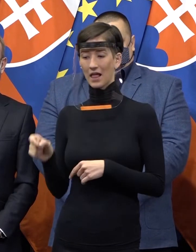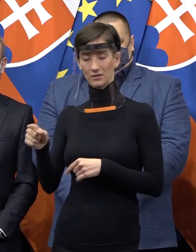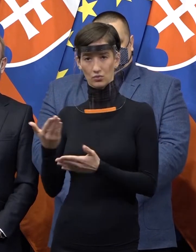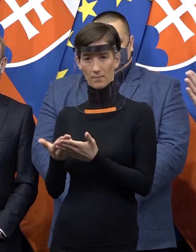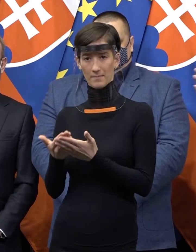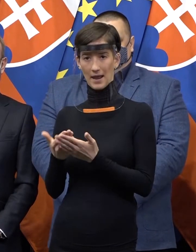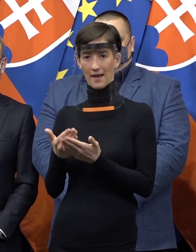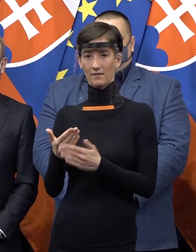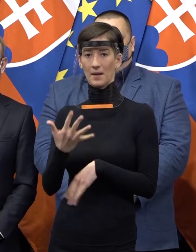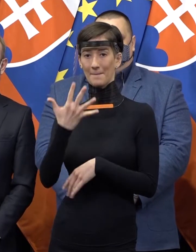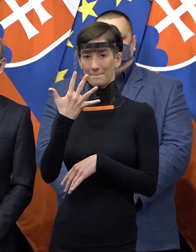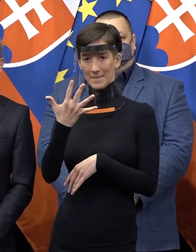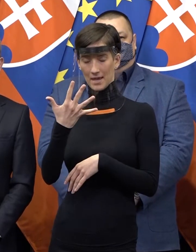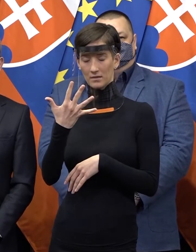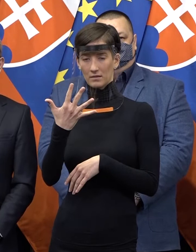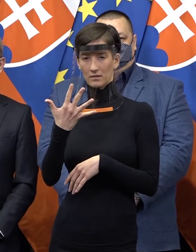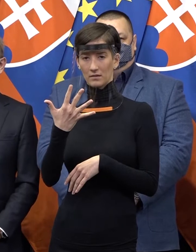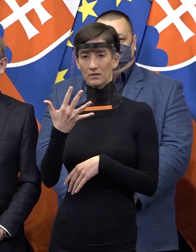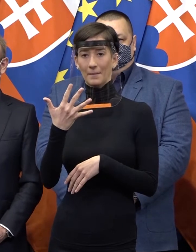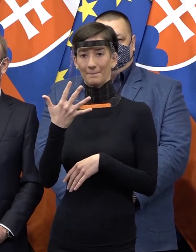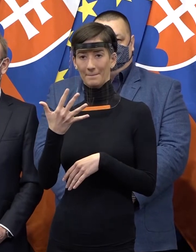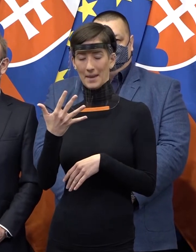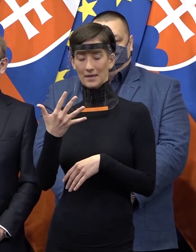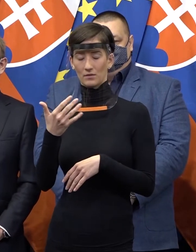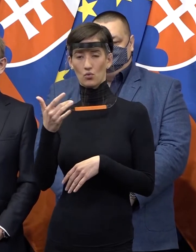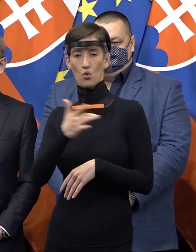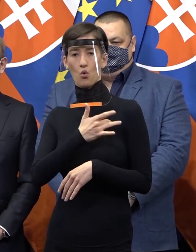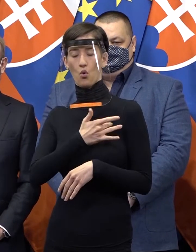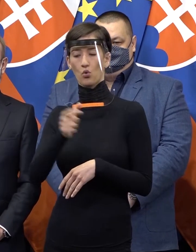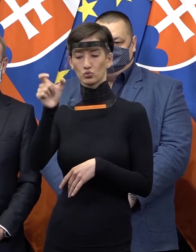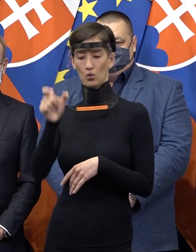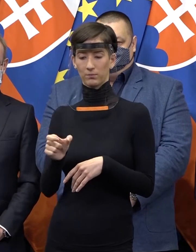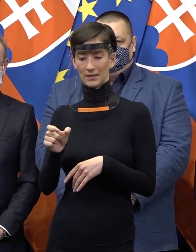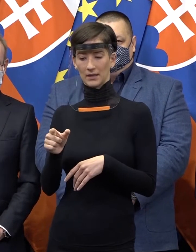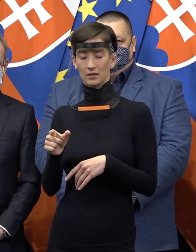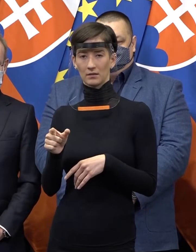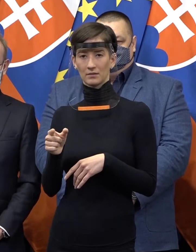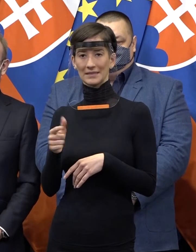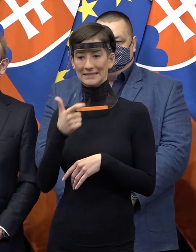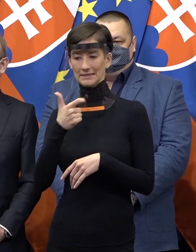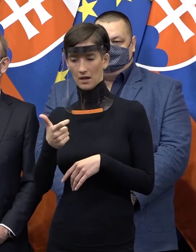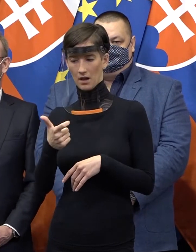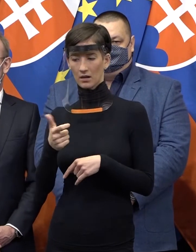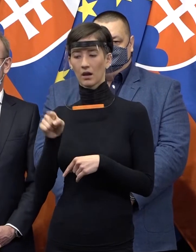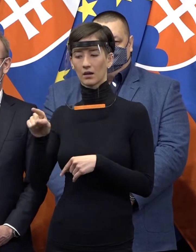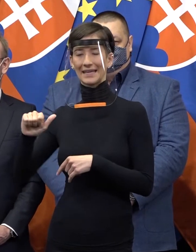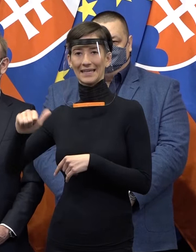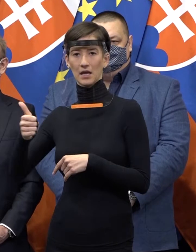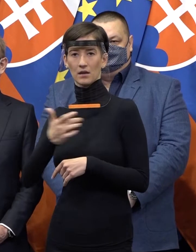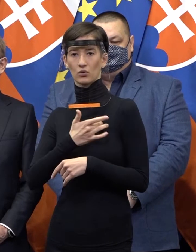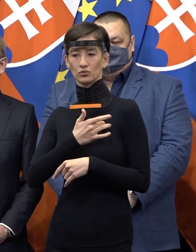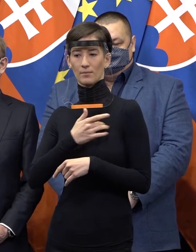nad 60 rokov a obete pod 60 rokov. Čiže je to zase trošku, neklame sa tým, že mladý človek, keď